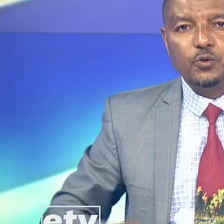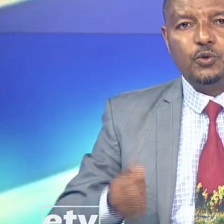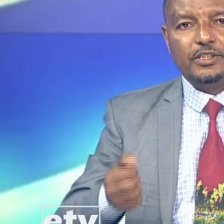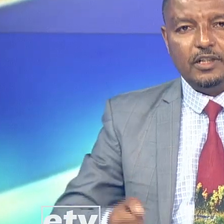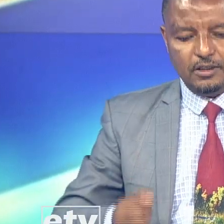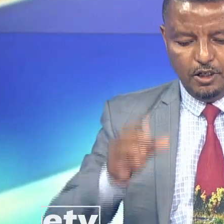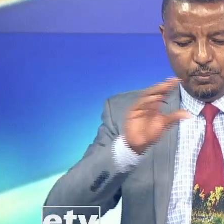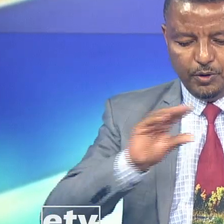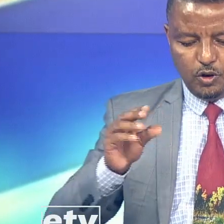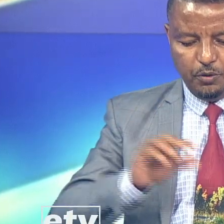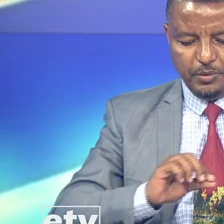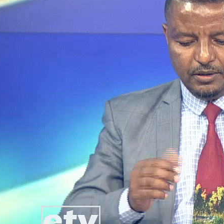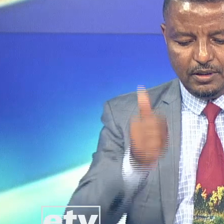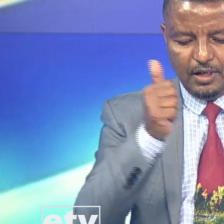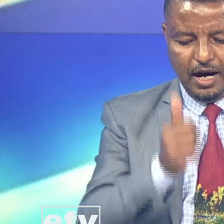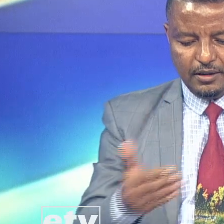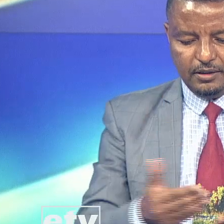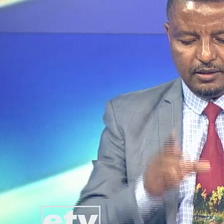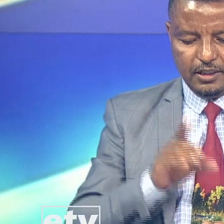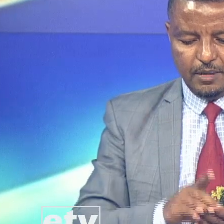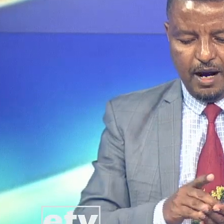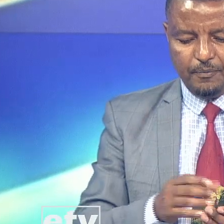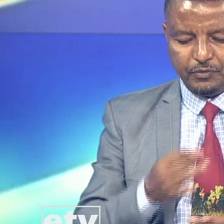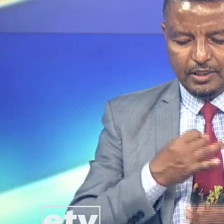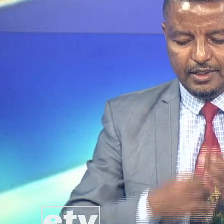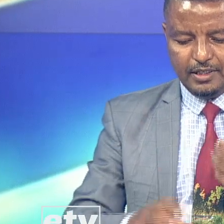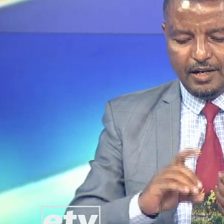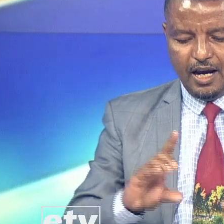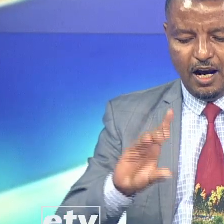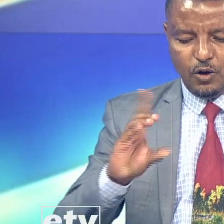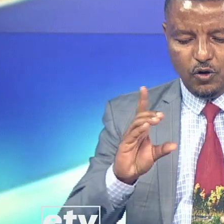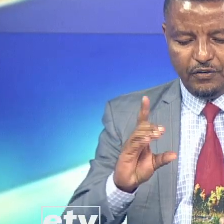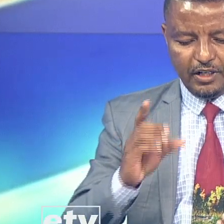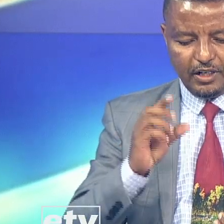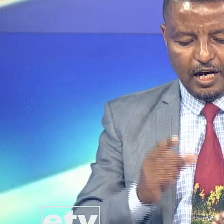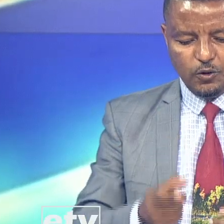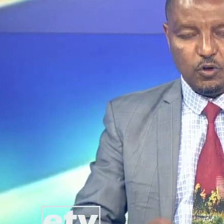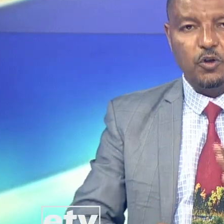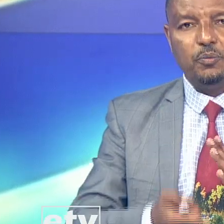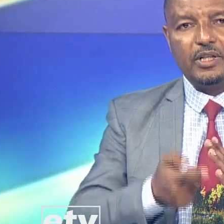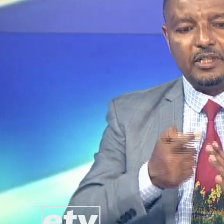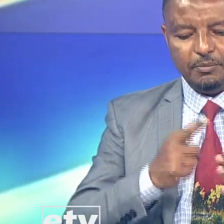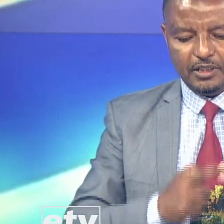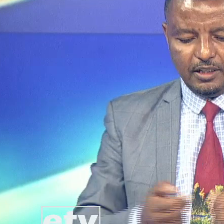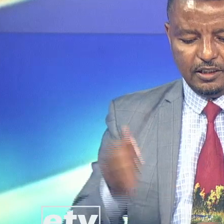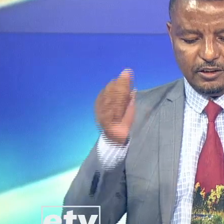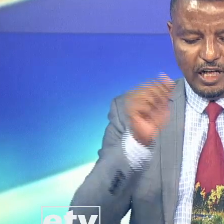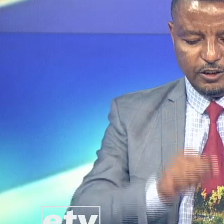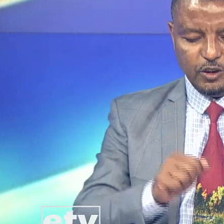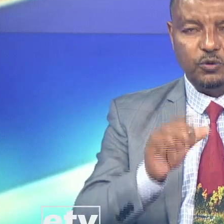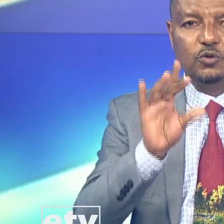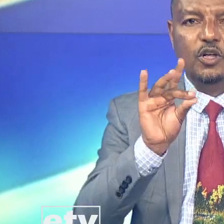በወንዶች ዊልቸር 100 ሜትር አዲስ ከተማ ልደታና ኮልፌ ቀራኒዮ በቅደም